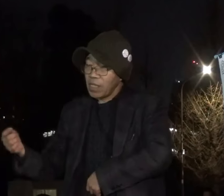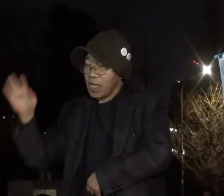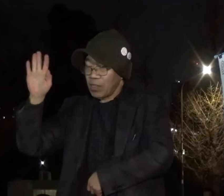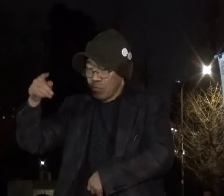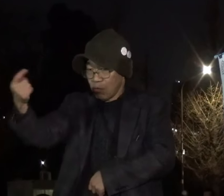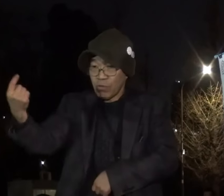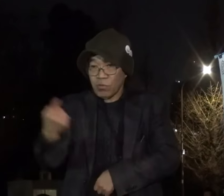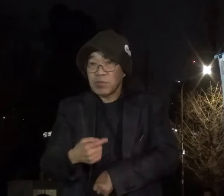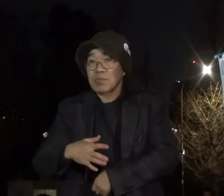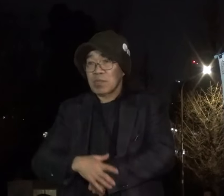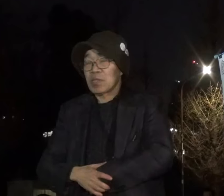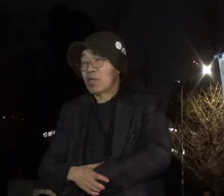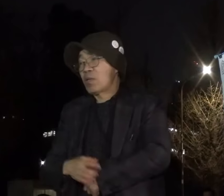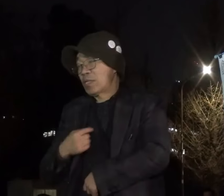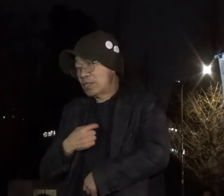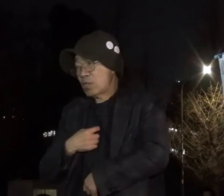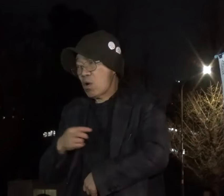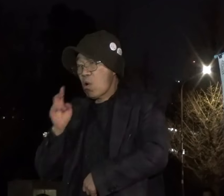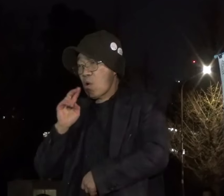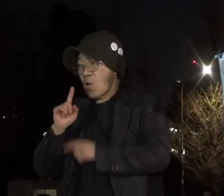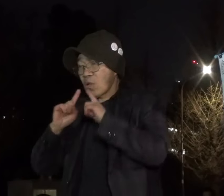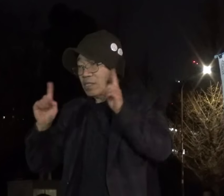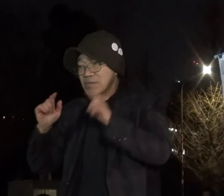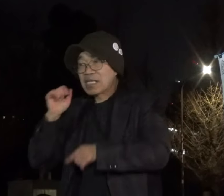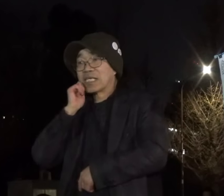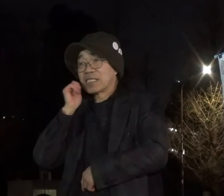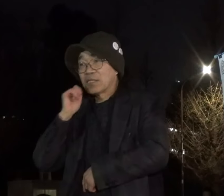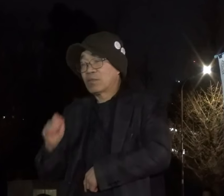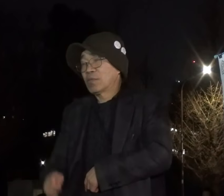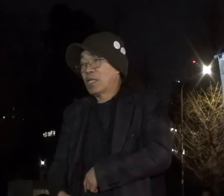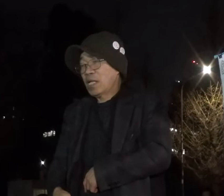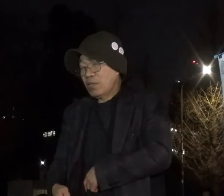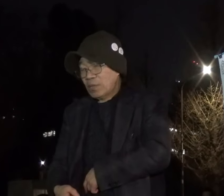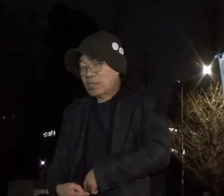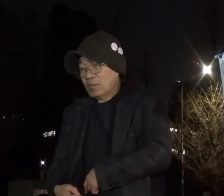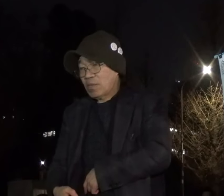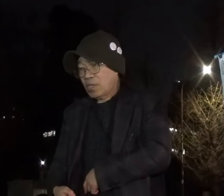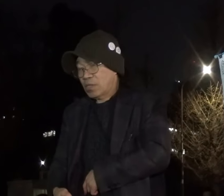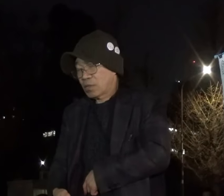音楽とかどうぞそういうのはできなくて、人あの一句と言いますかね、